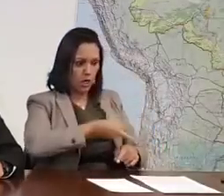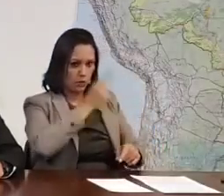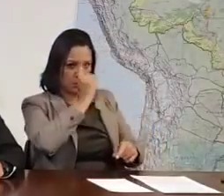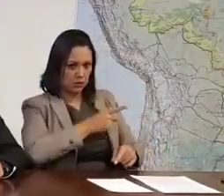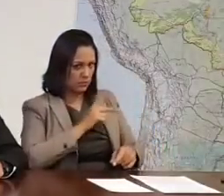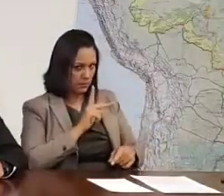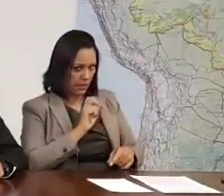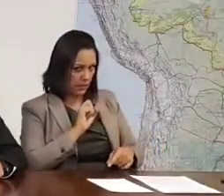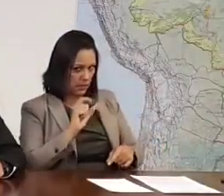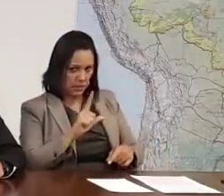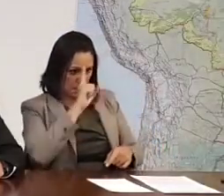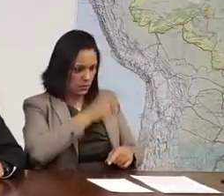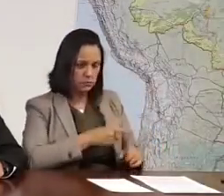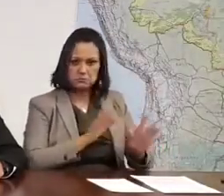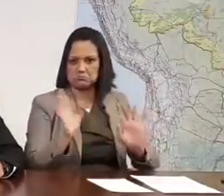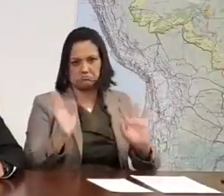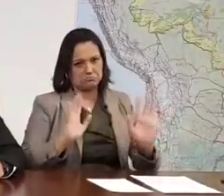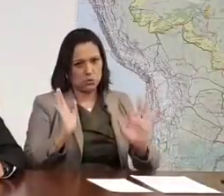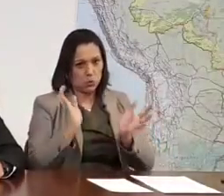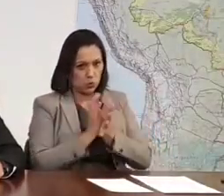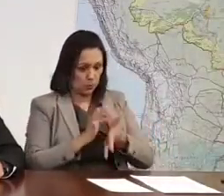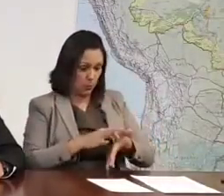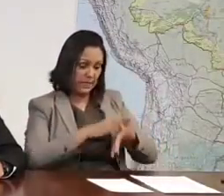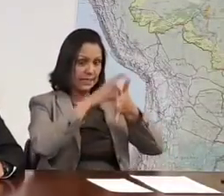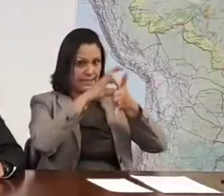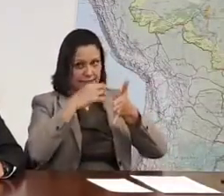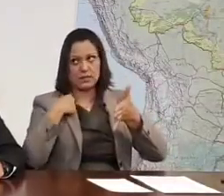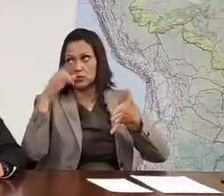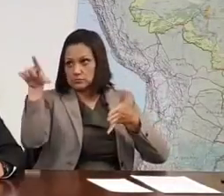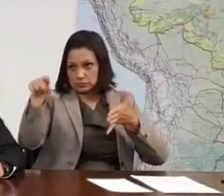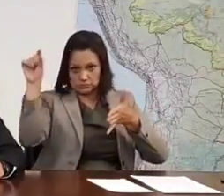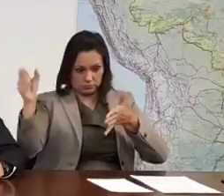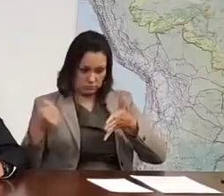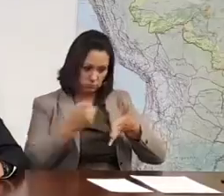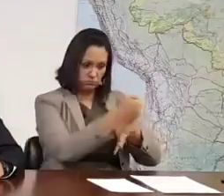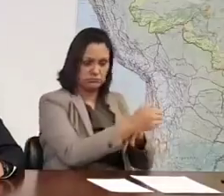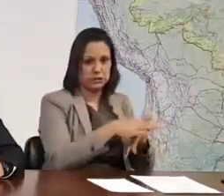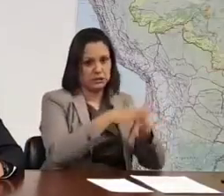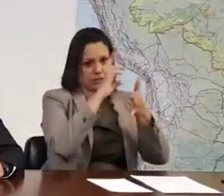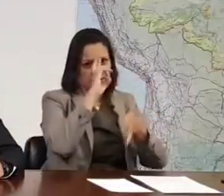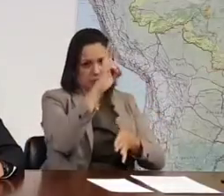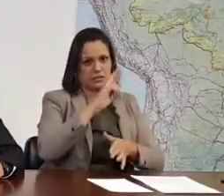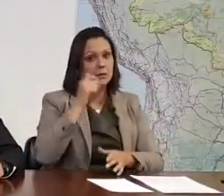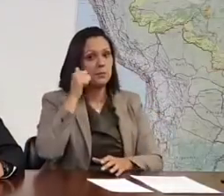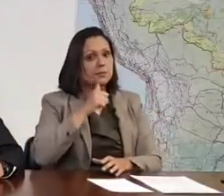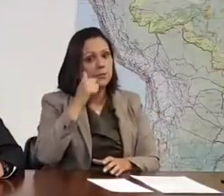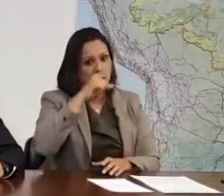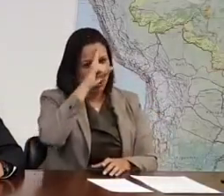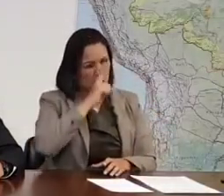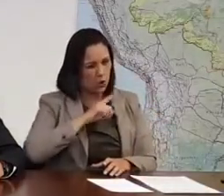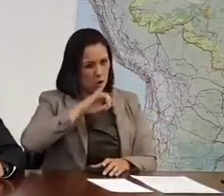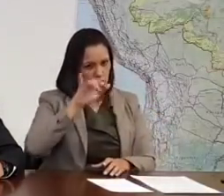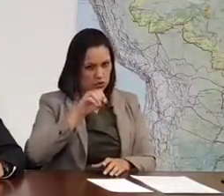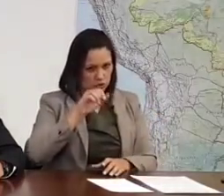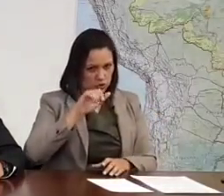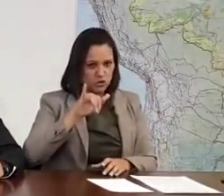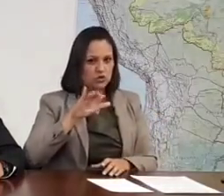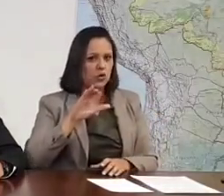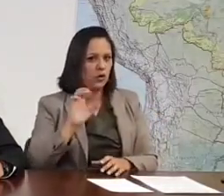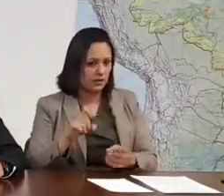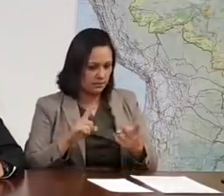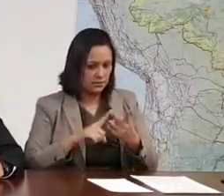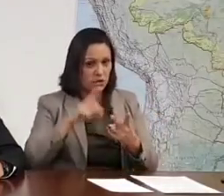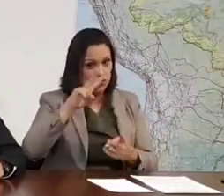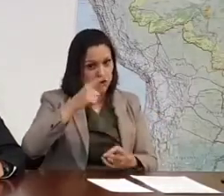mando. Logicamente, os líderes, nós que indicamos, e trabalho nesse sentido, que é a Joyce Halsema e o Vitor Hugo, trabalham